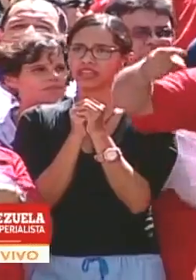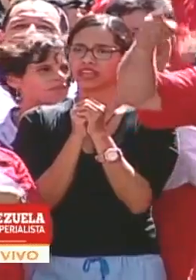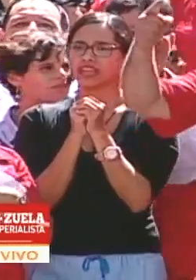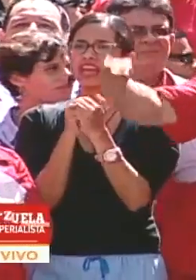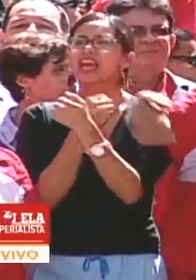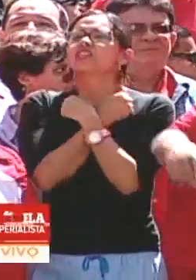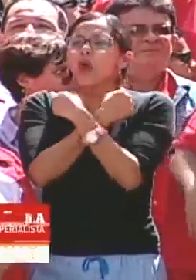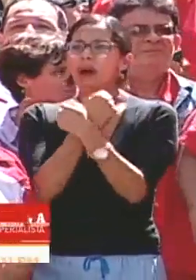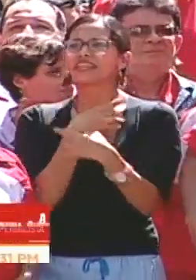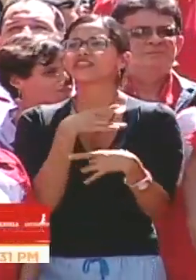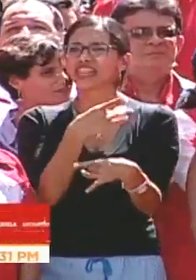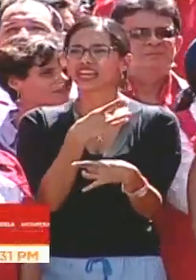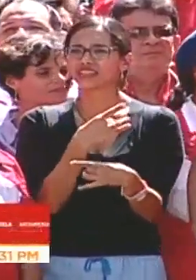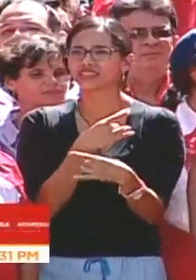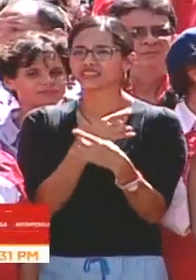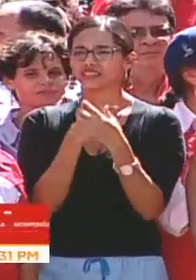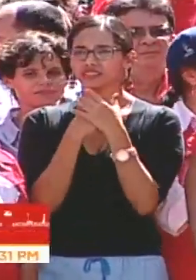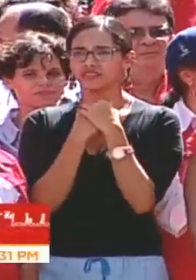Ellos aman sus intereses.